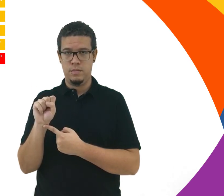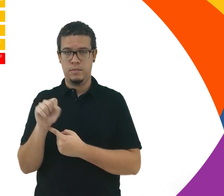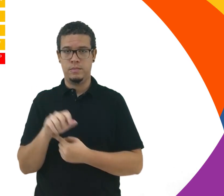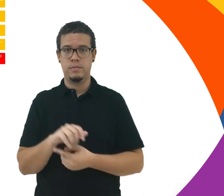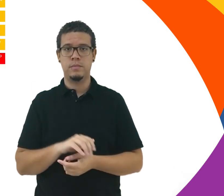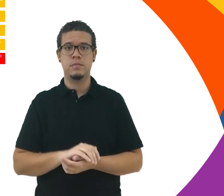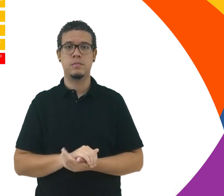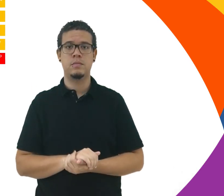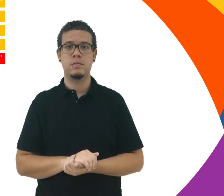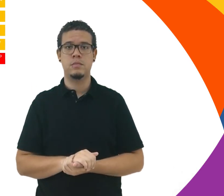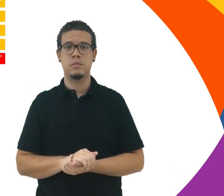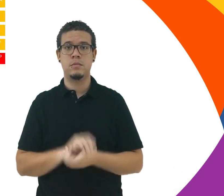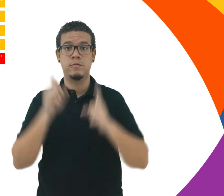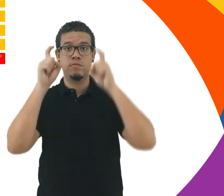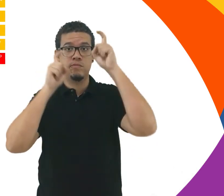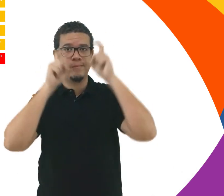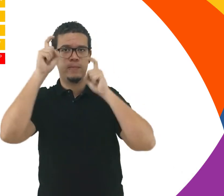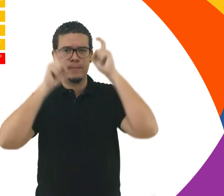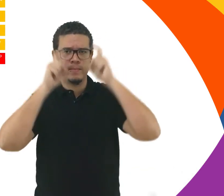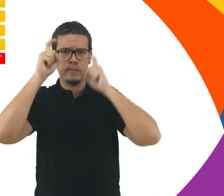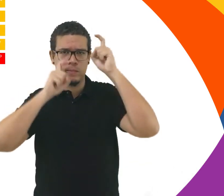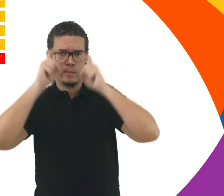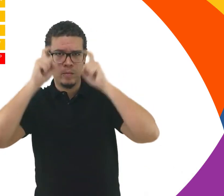Expressões não manuais.